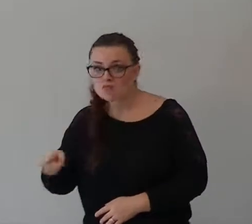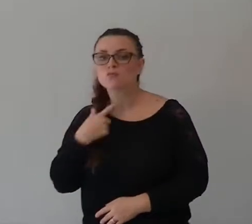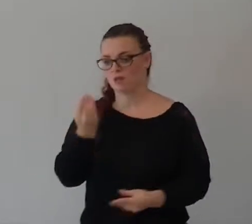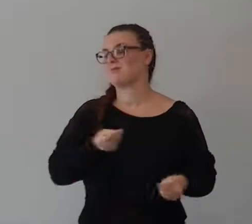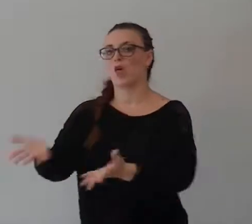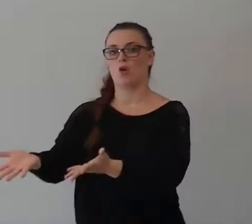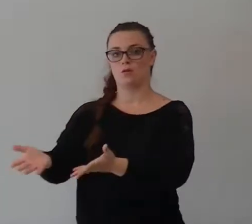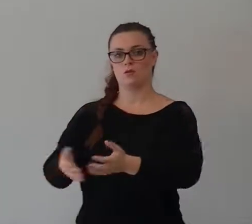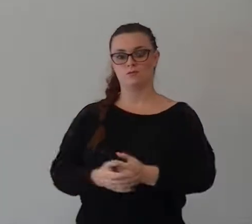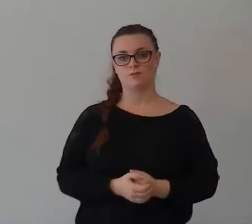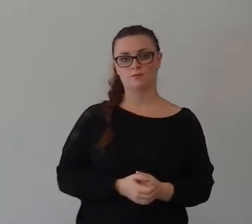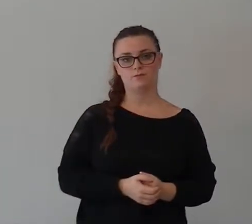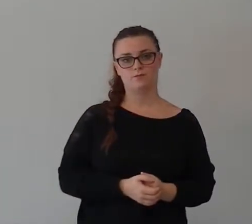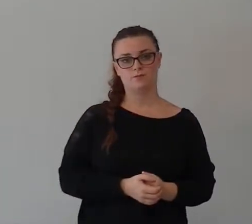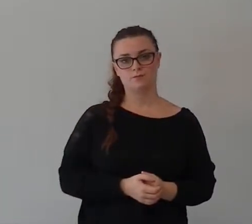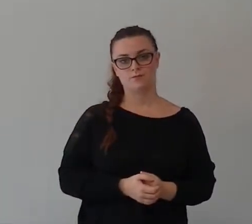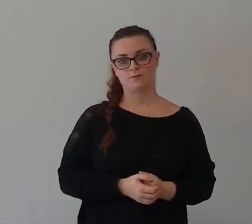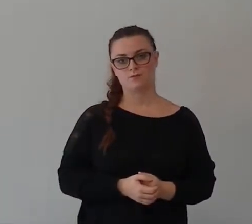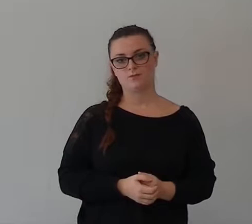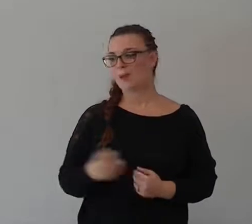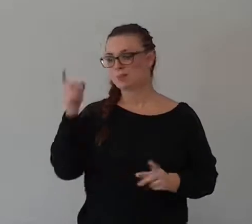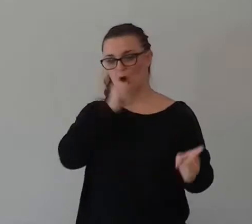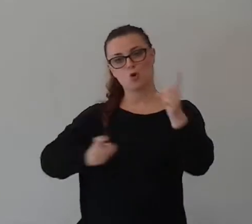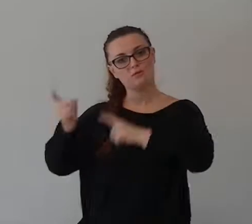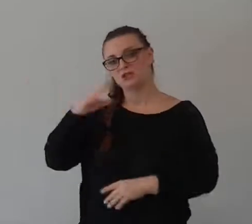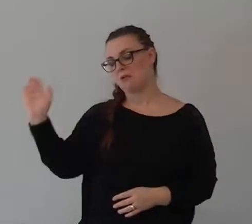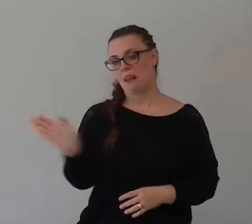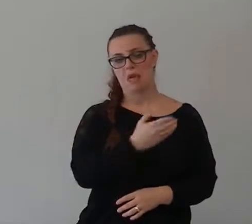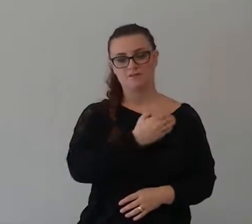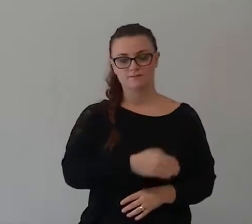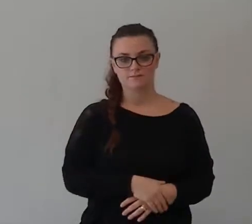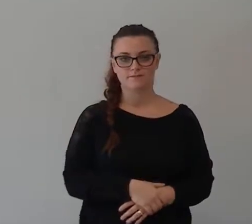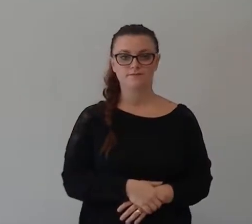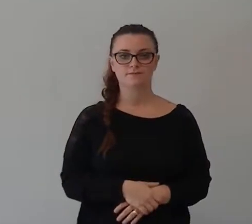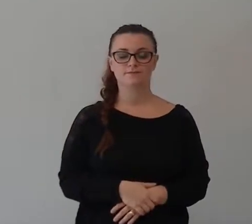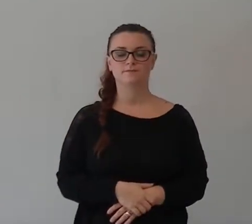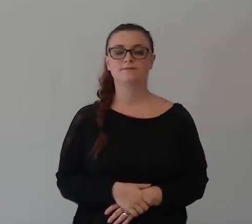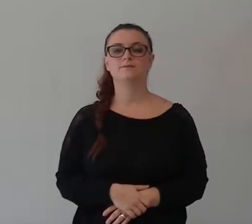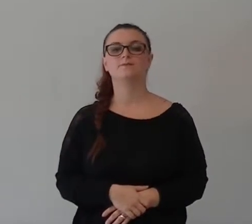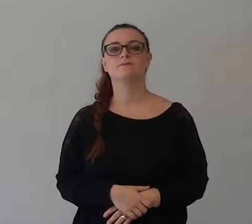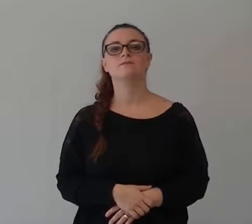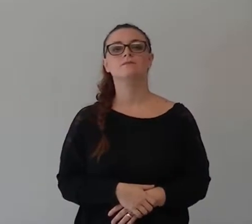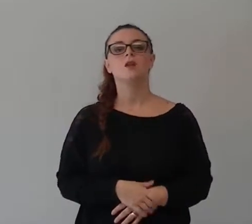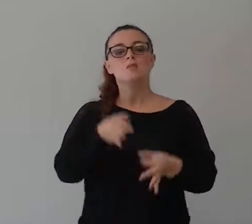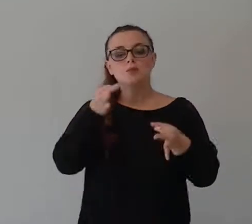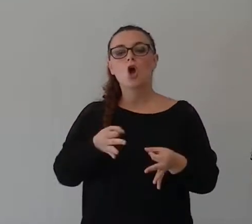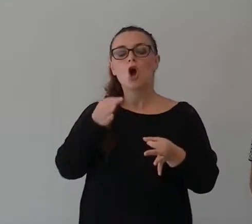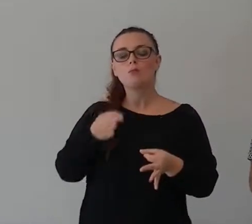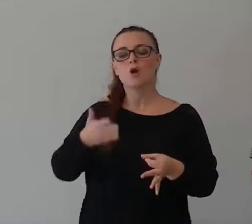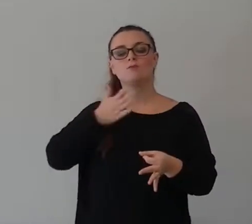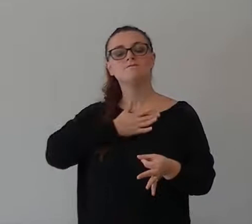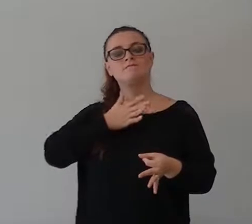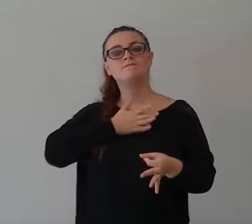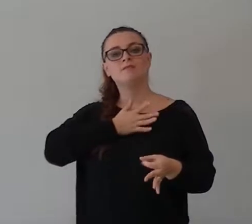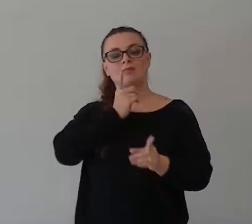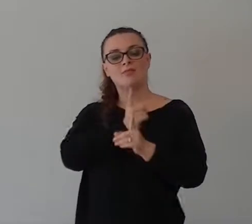lascio passare per andare a prendere l'acqua e tu non ti devi più preoccupare a prendere. Sei tu che trasformi la sete di